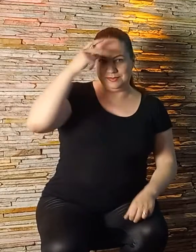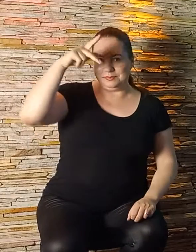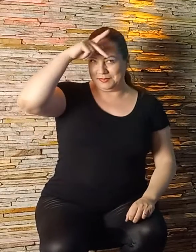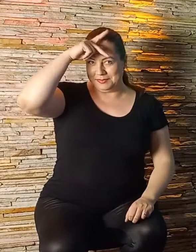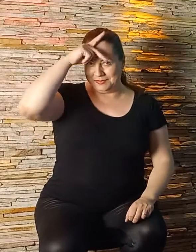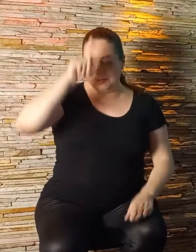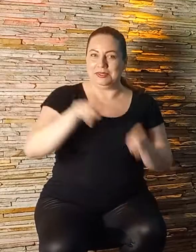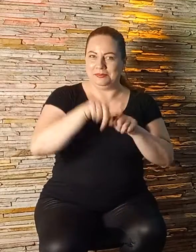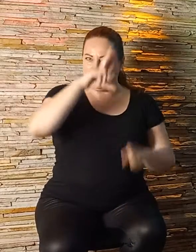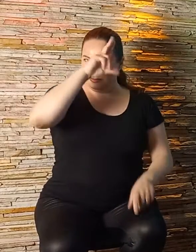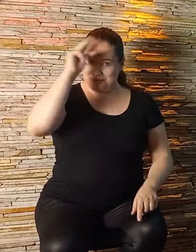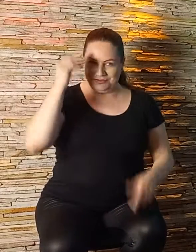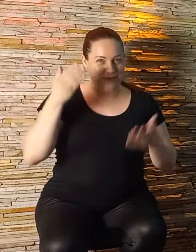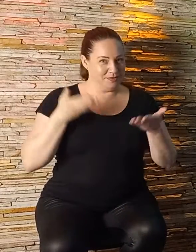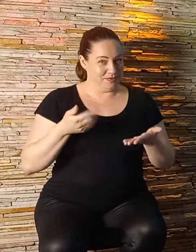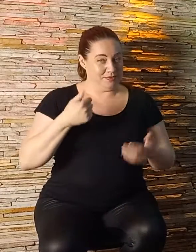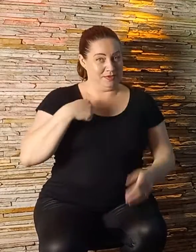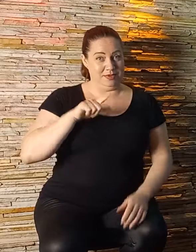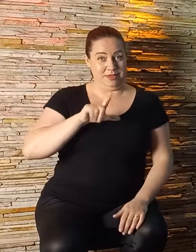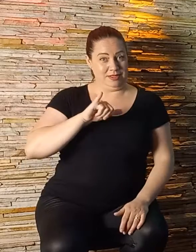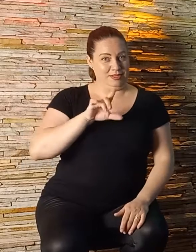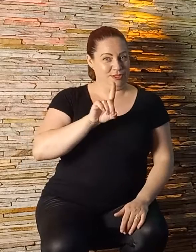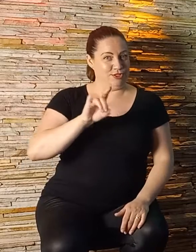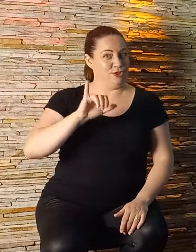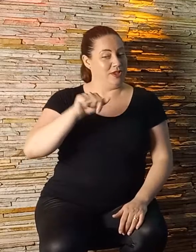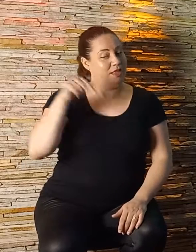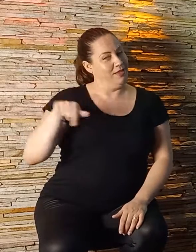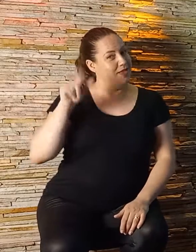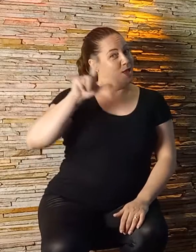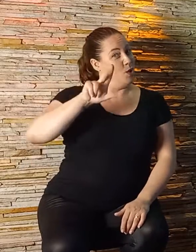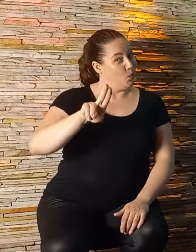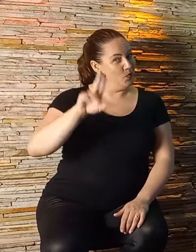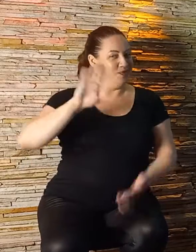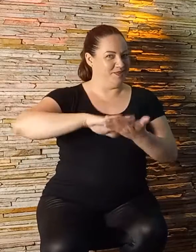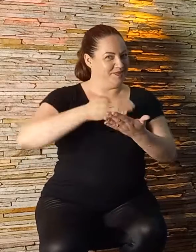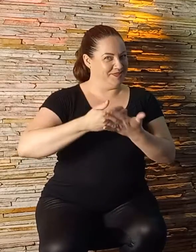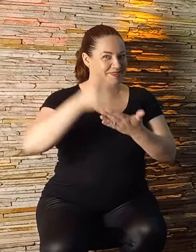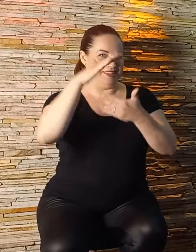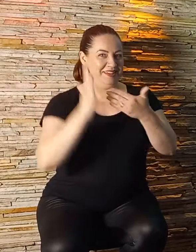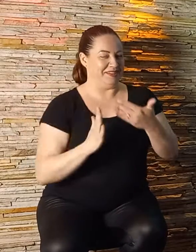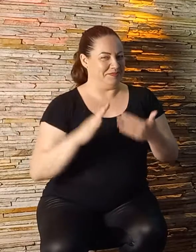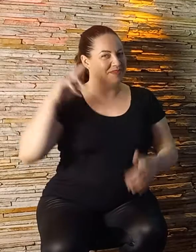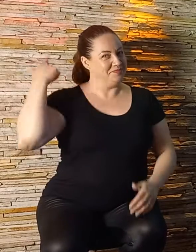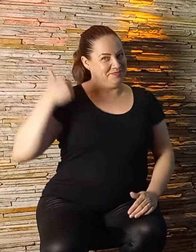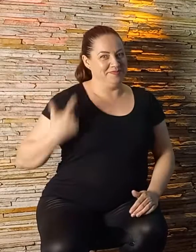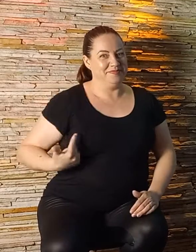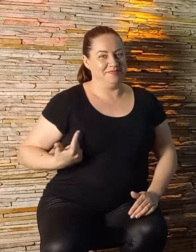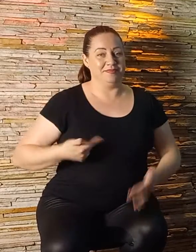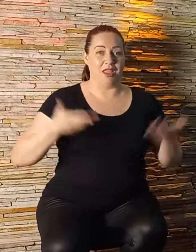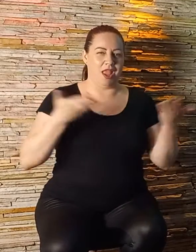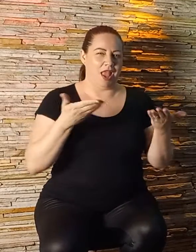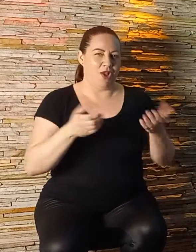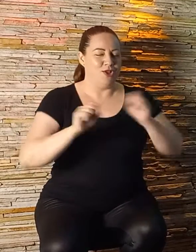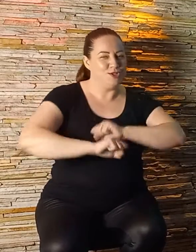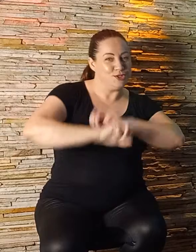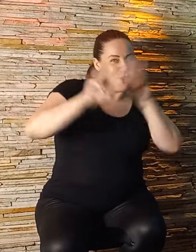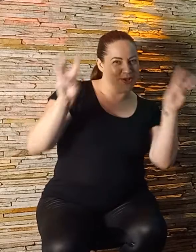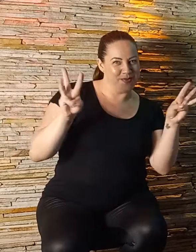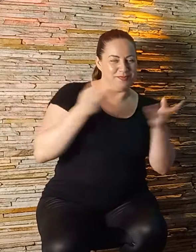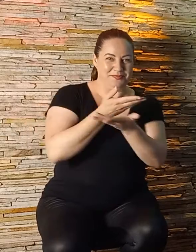prefeitura municipal eu sou a Lydia Essa é a Lu intérprete de libras e nós vamos fazer o nosso